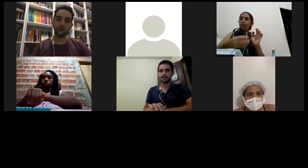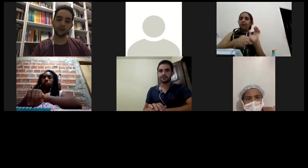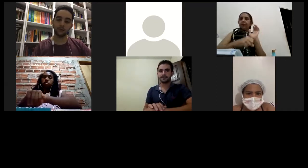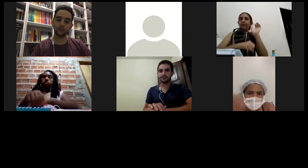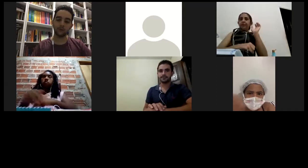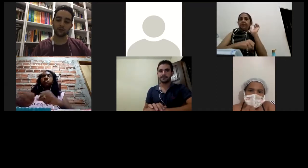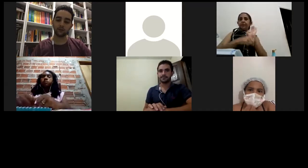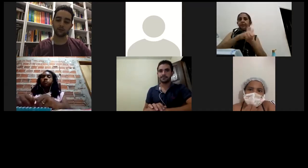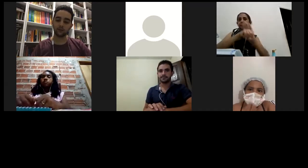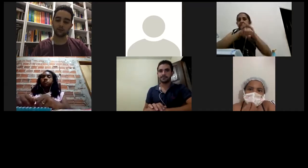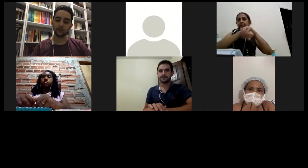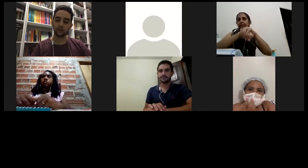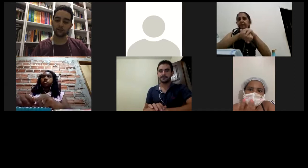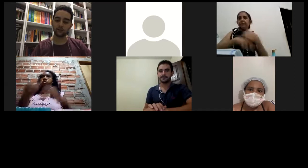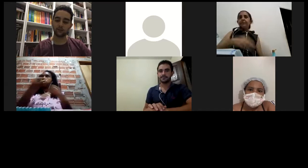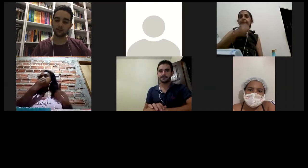Bom dia.